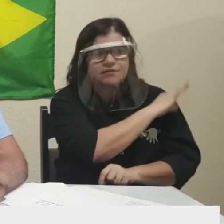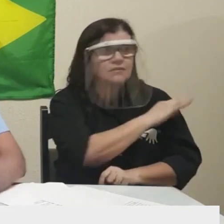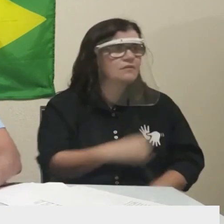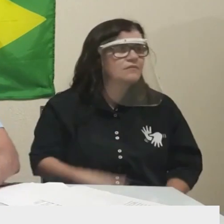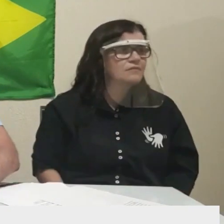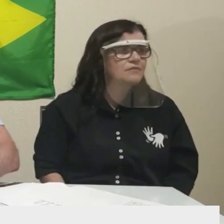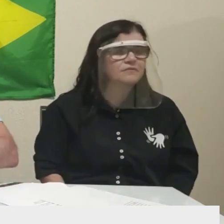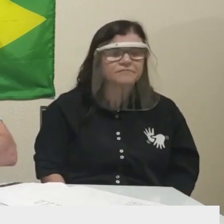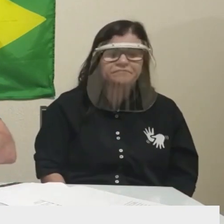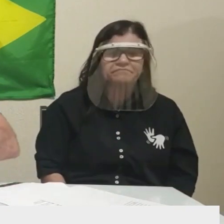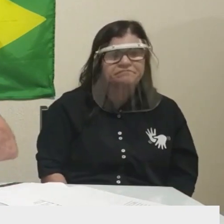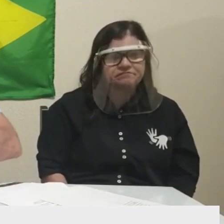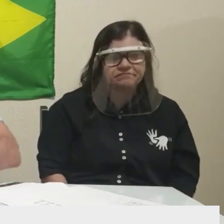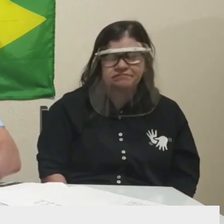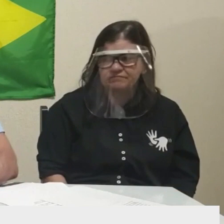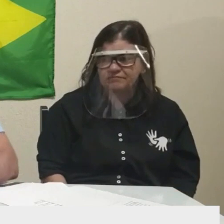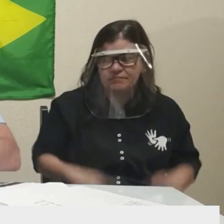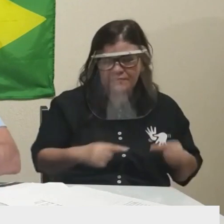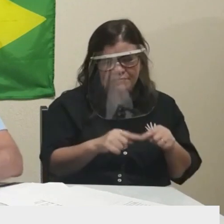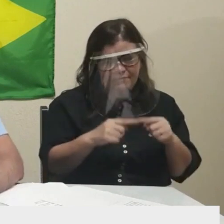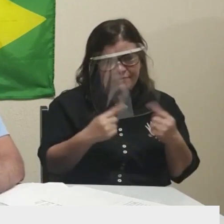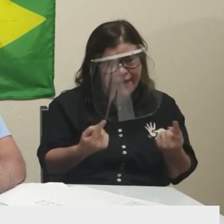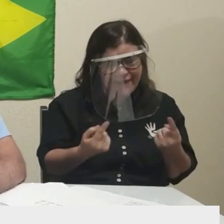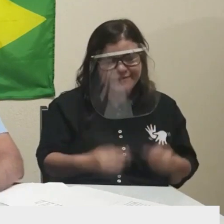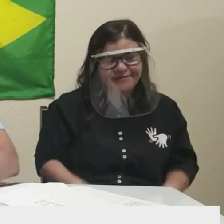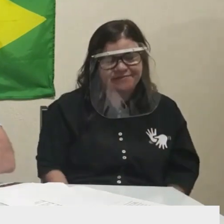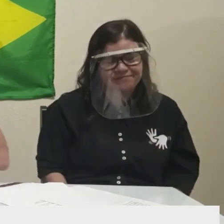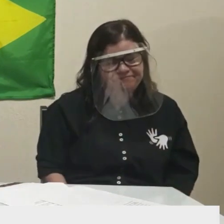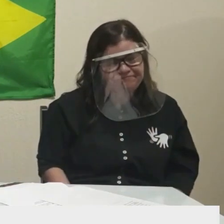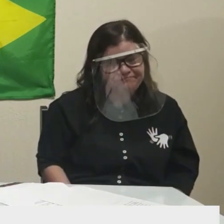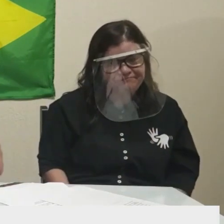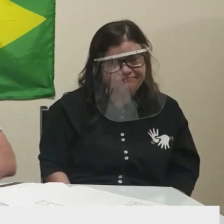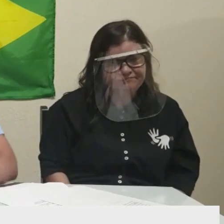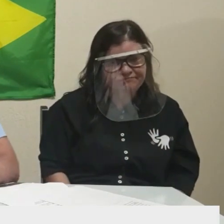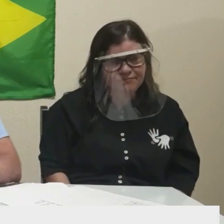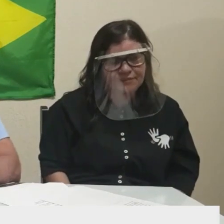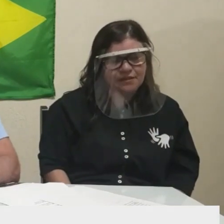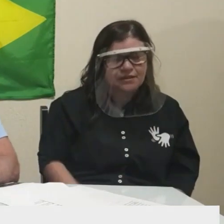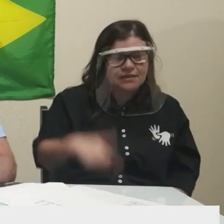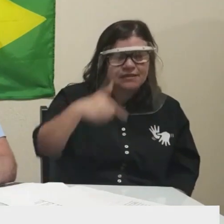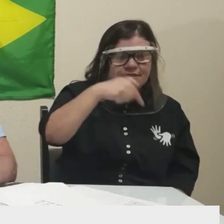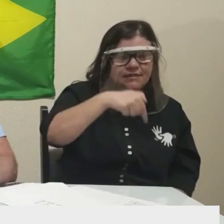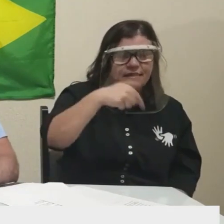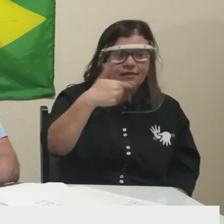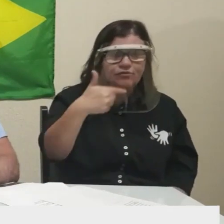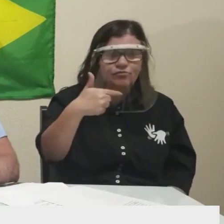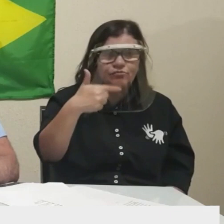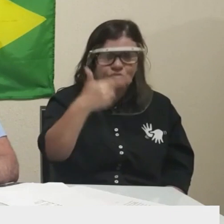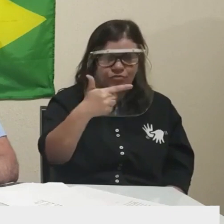então. Mas o próprio projeto diz, que foi derrubado no veto também, que se em 72 horas a Anvisa não